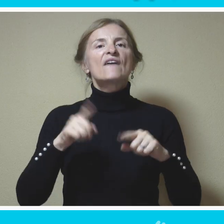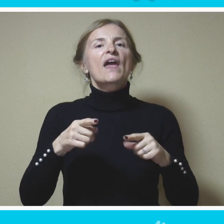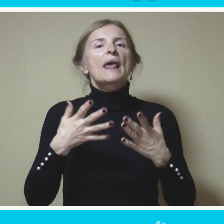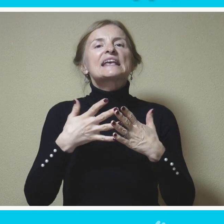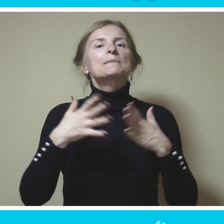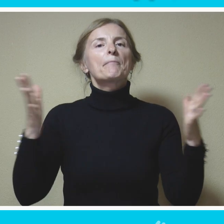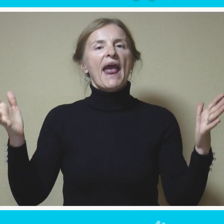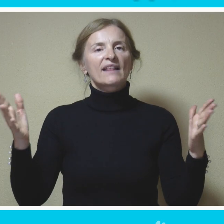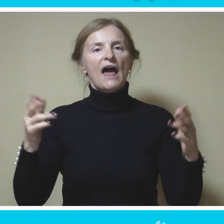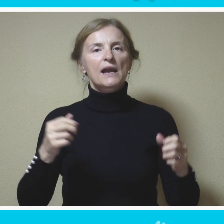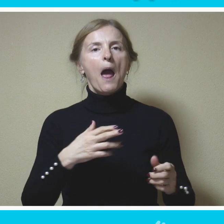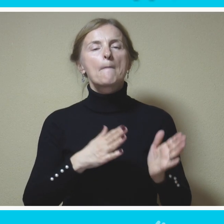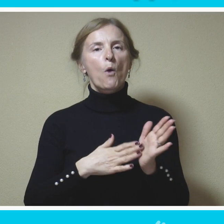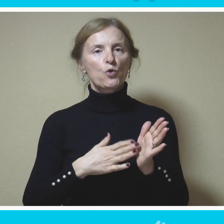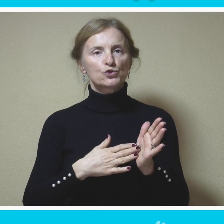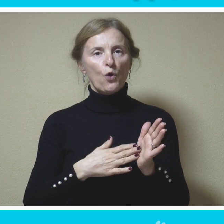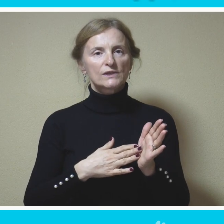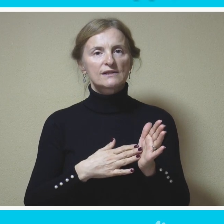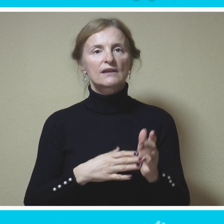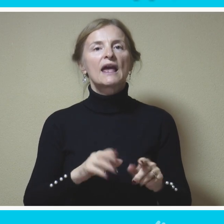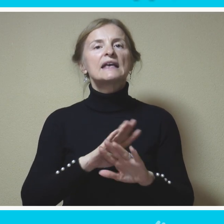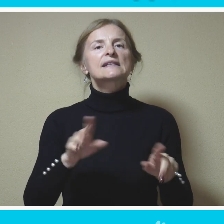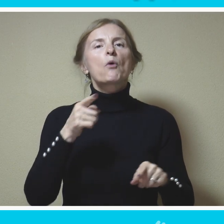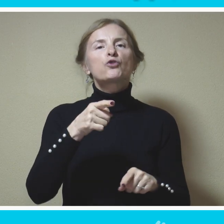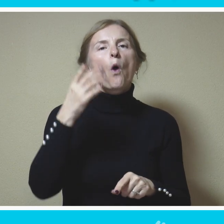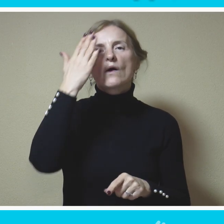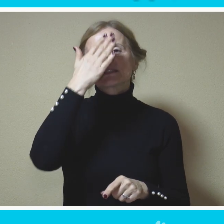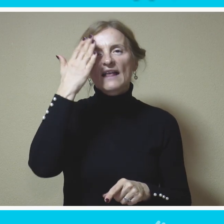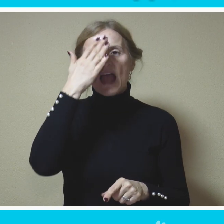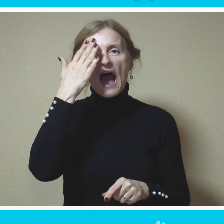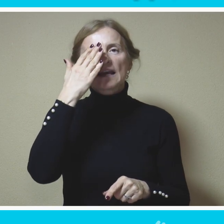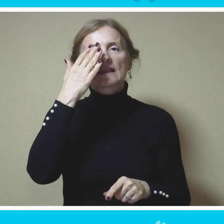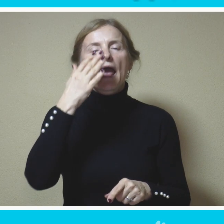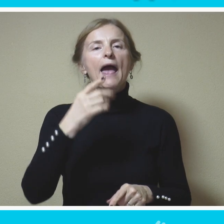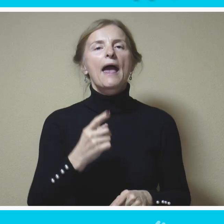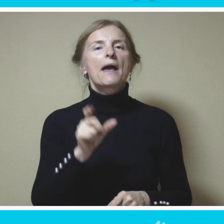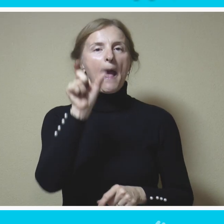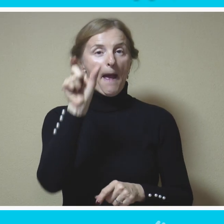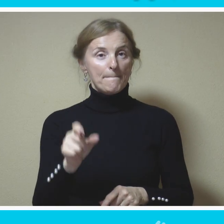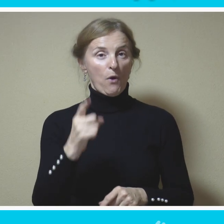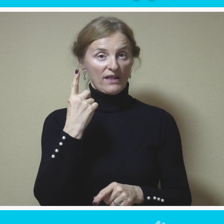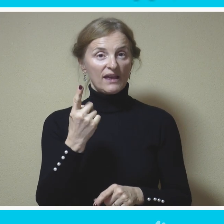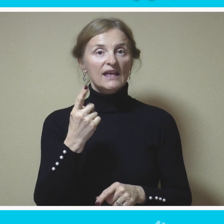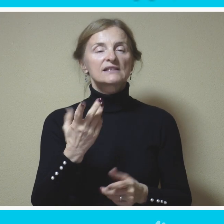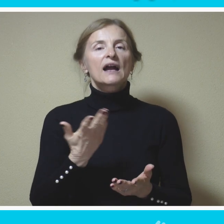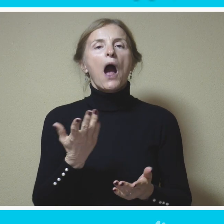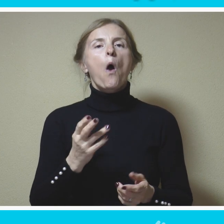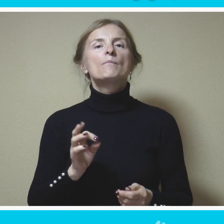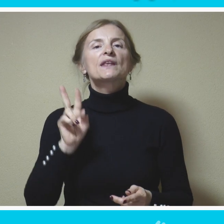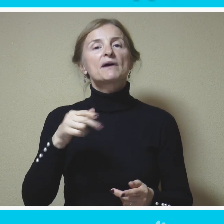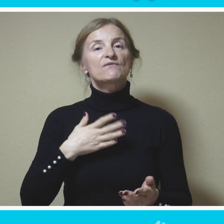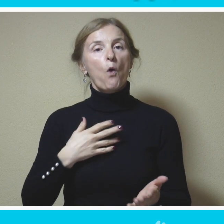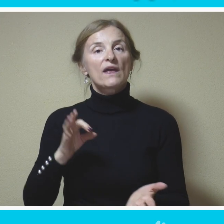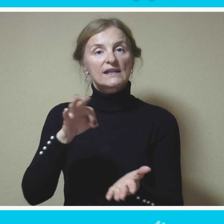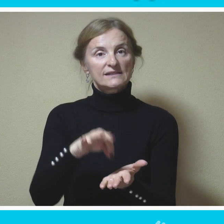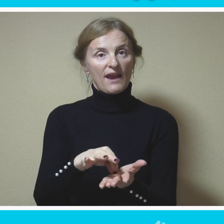otvori mu se širi spektar mogućnosti, svakako. Samo to sanjarenje pojedinca i samo to